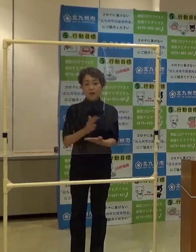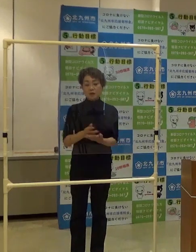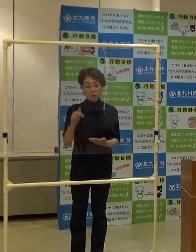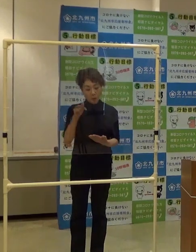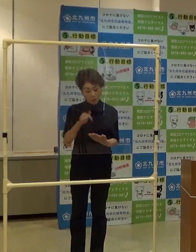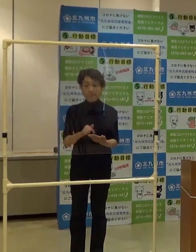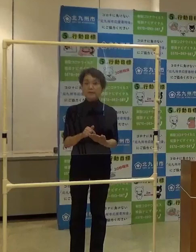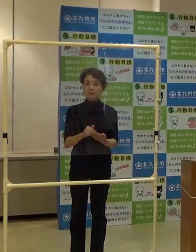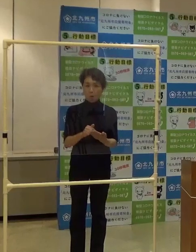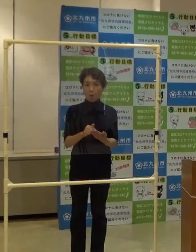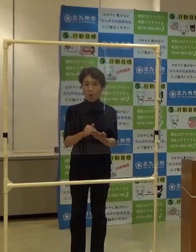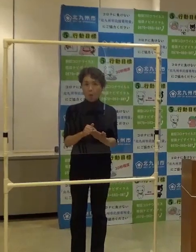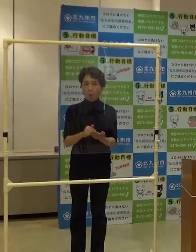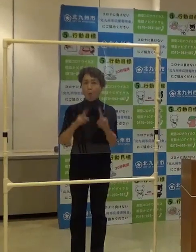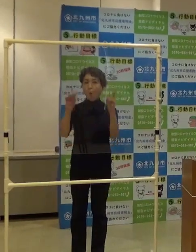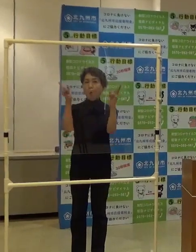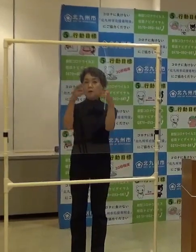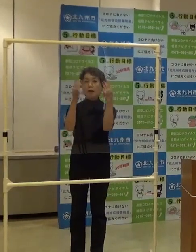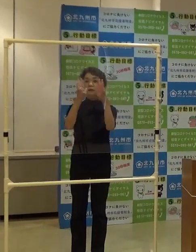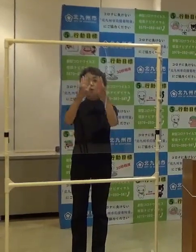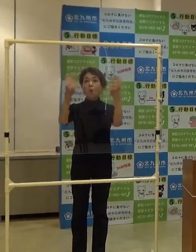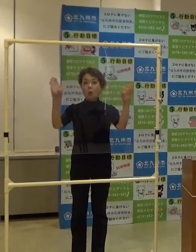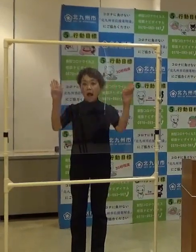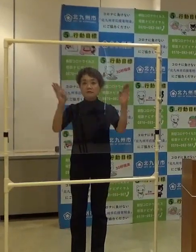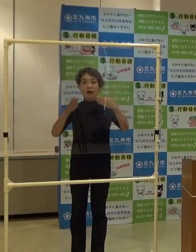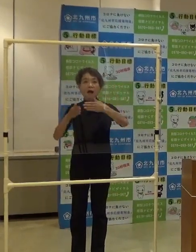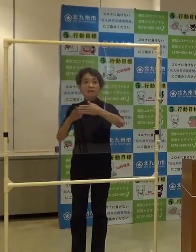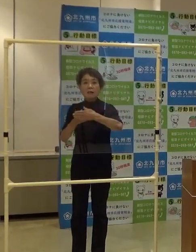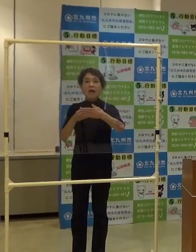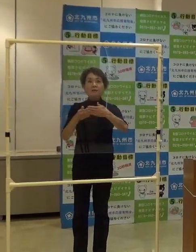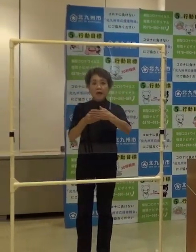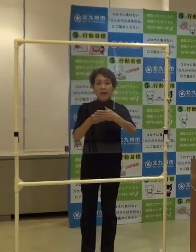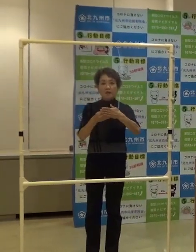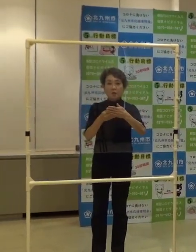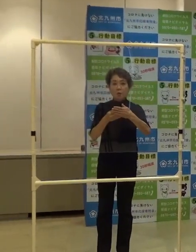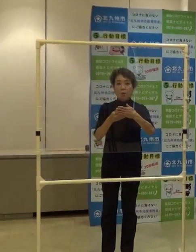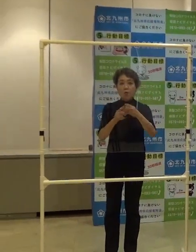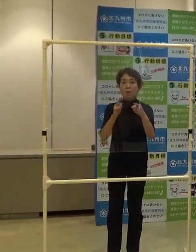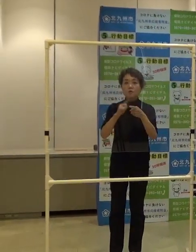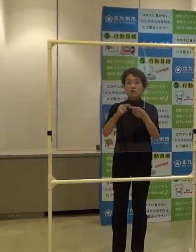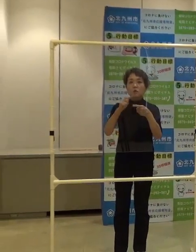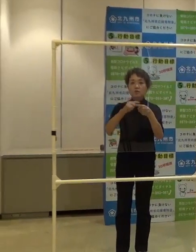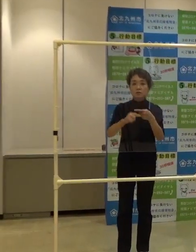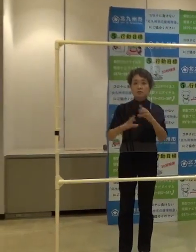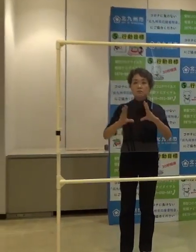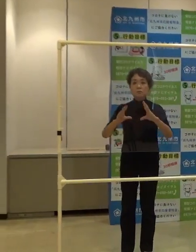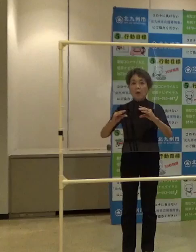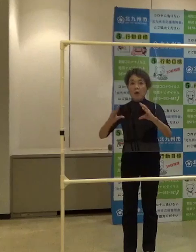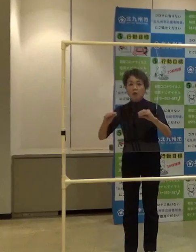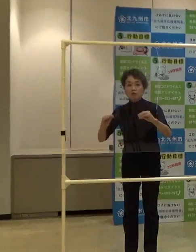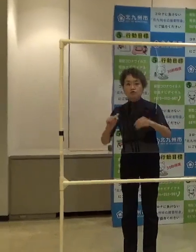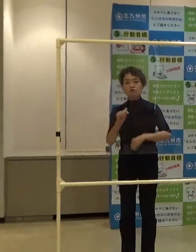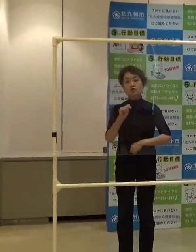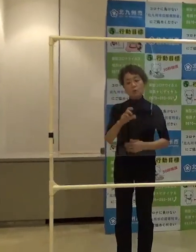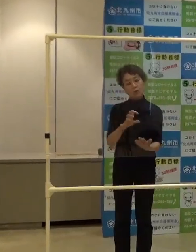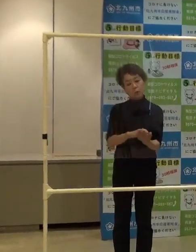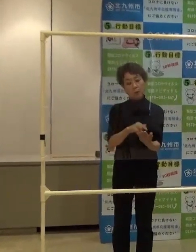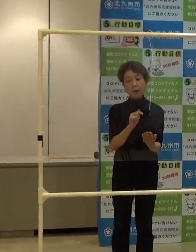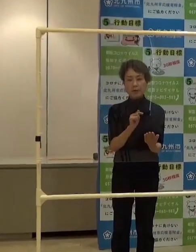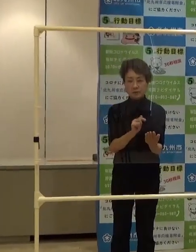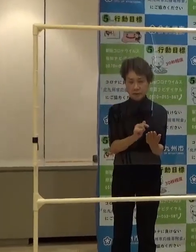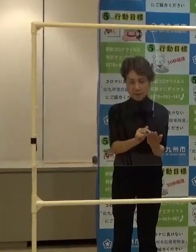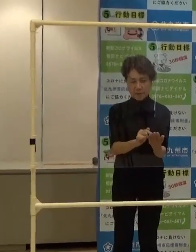中に、このイベント開催宣言の段階的な緩和についてというものがございまして